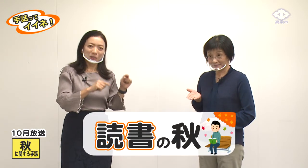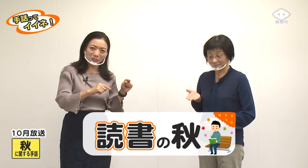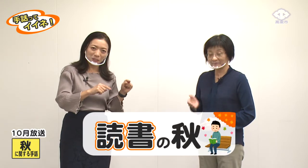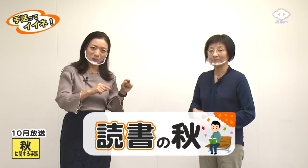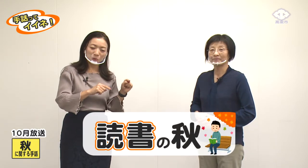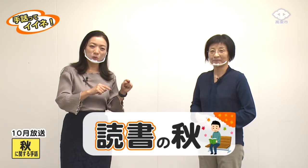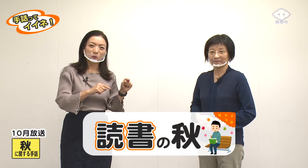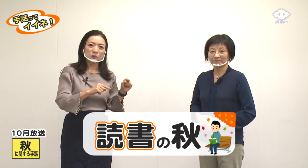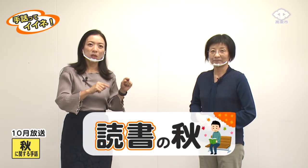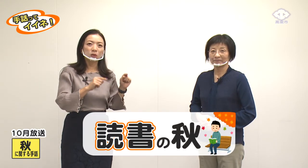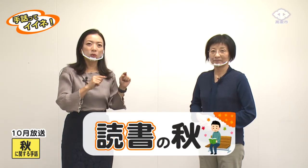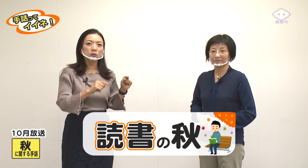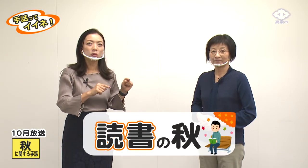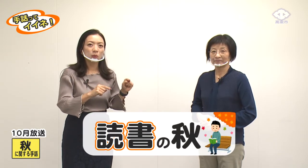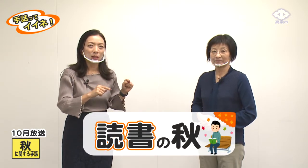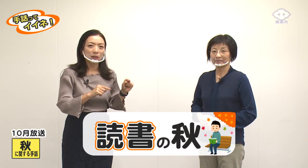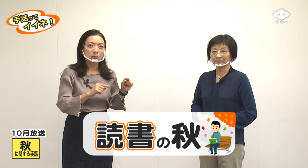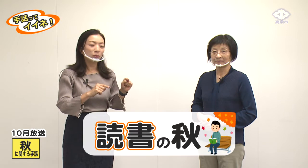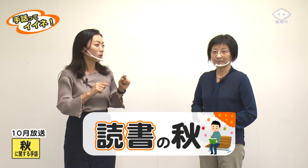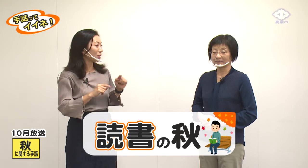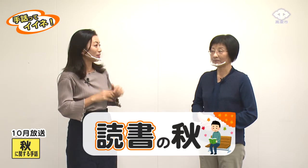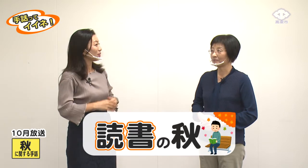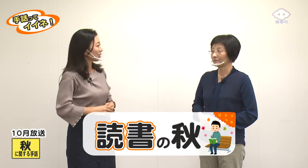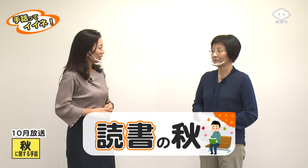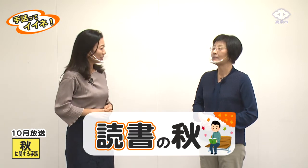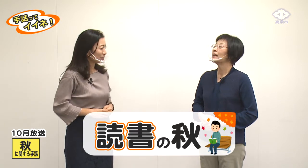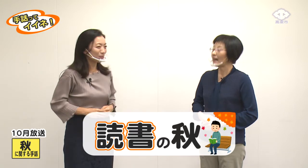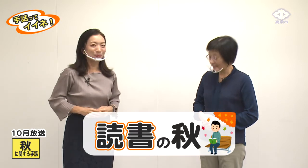秋ということで、読書はどう表現しますか。 はい、